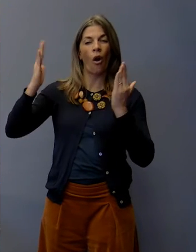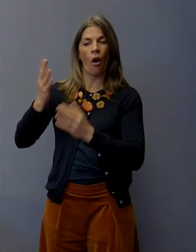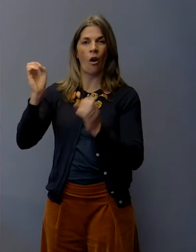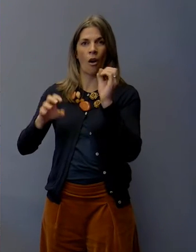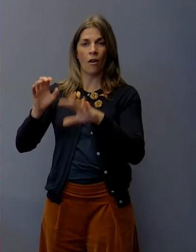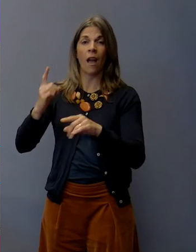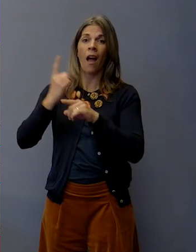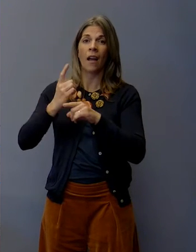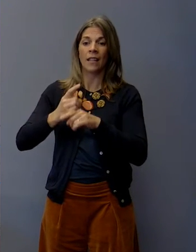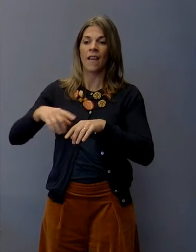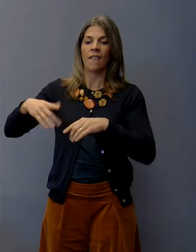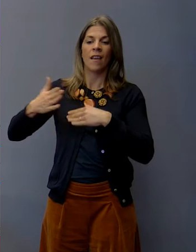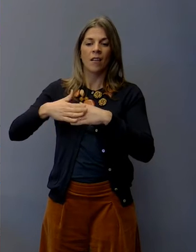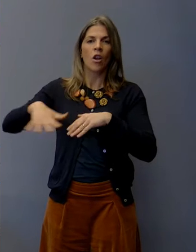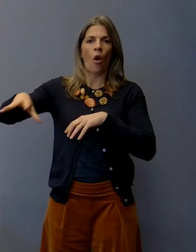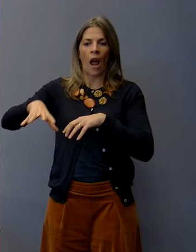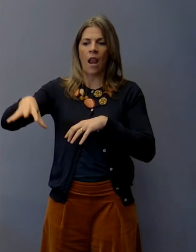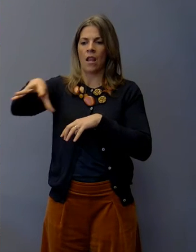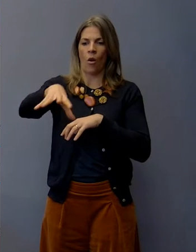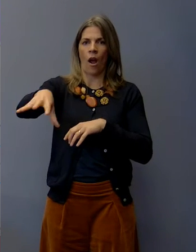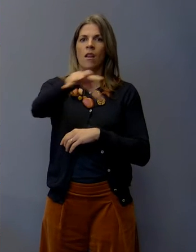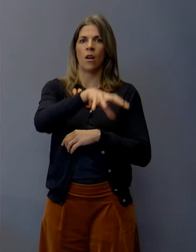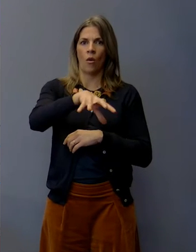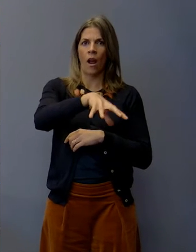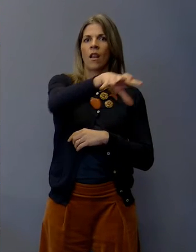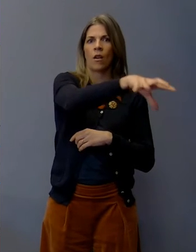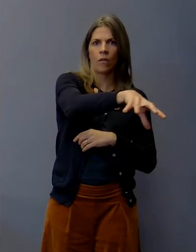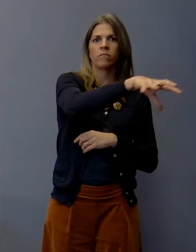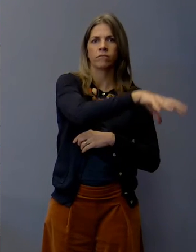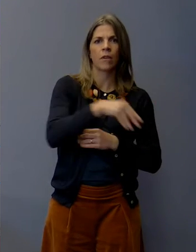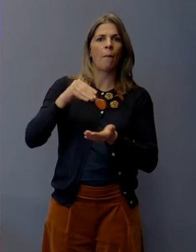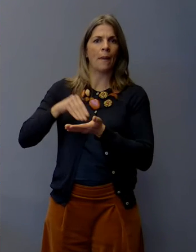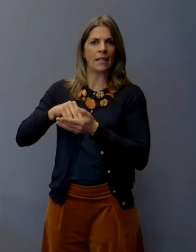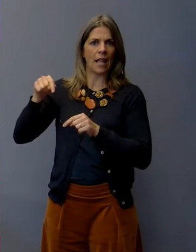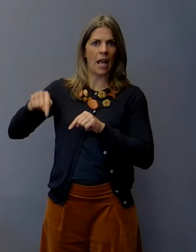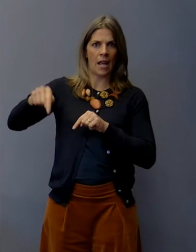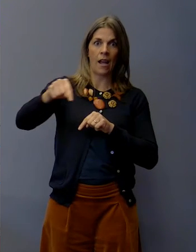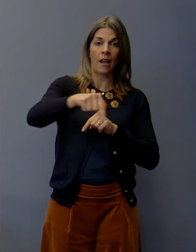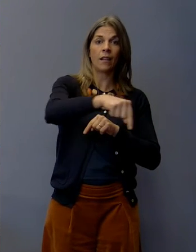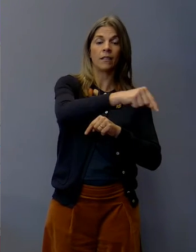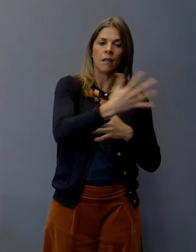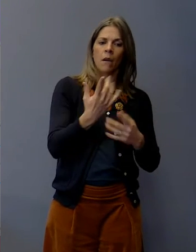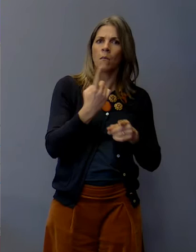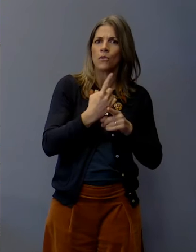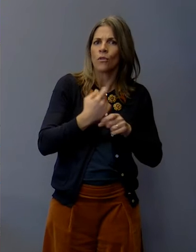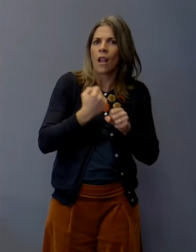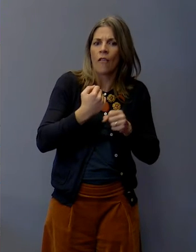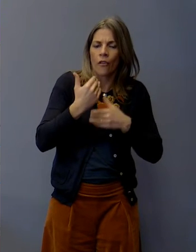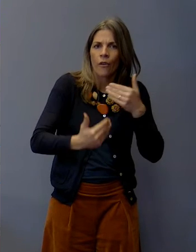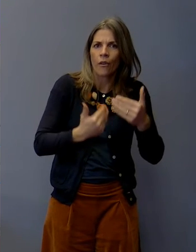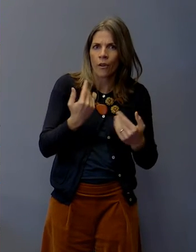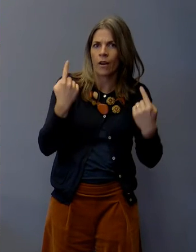municipio l'app c'è da lavorare su questo non ce ne rendiamo tutti profondamente conto e poi per